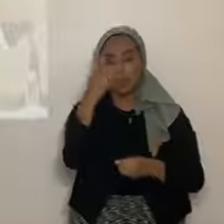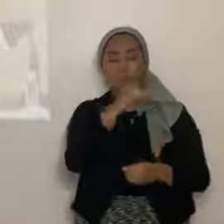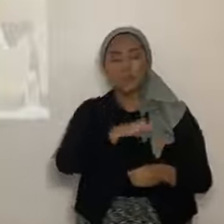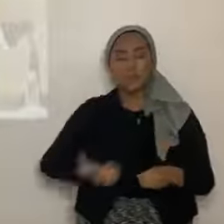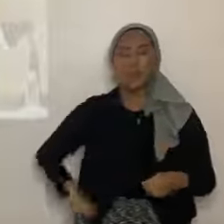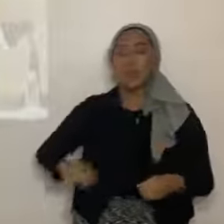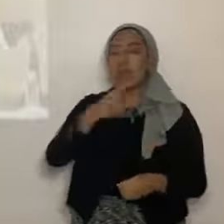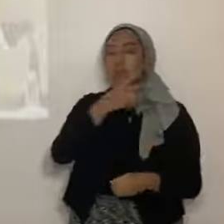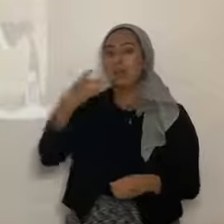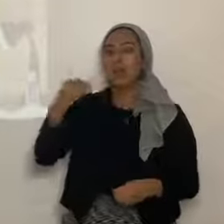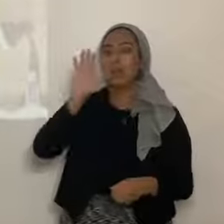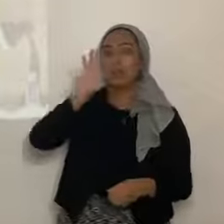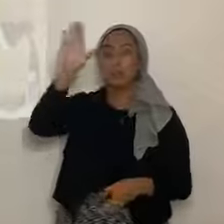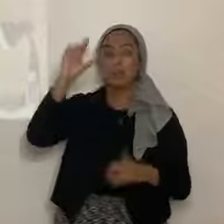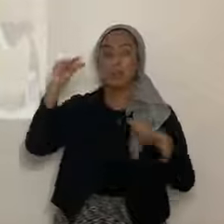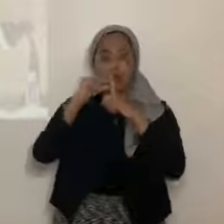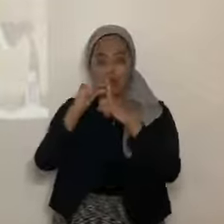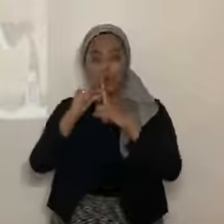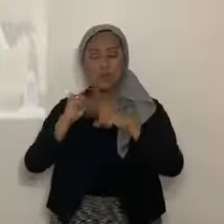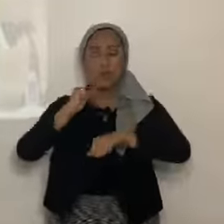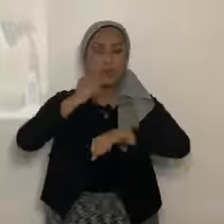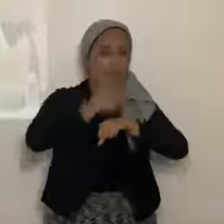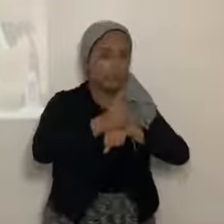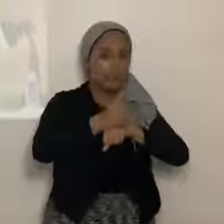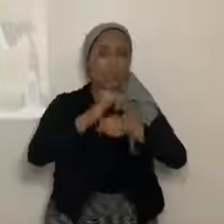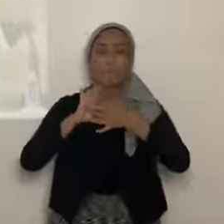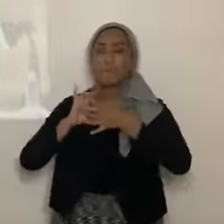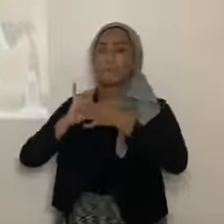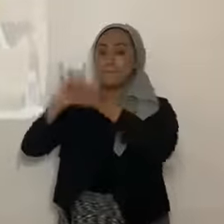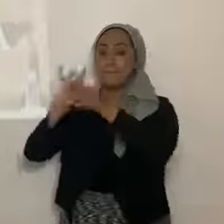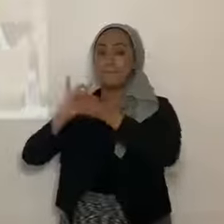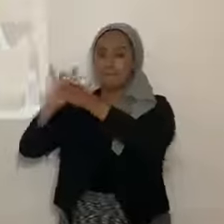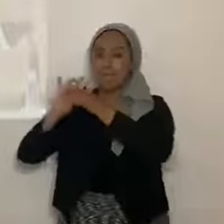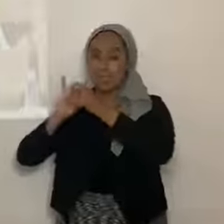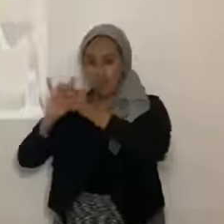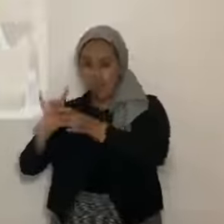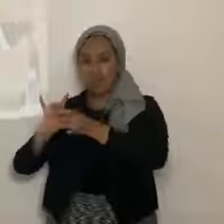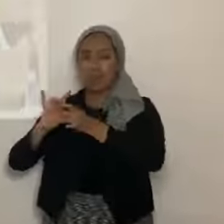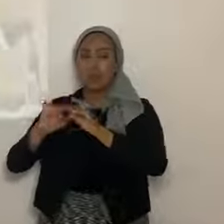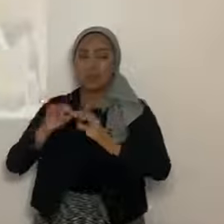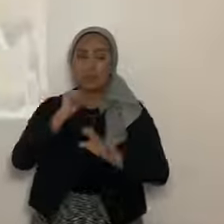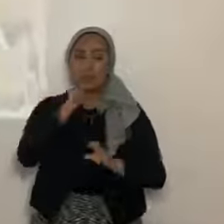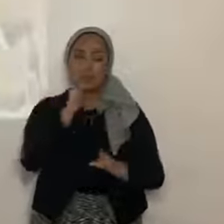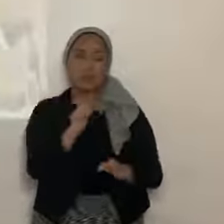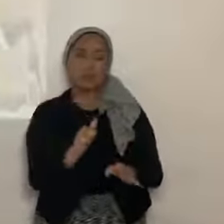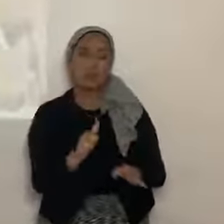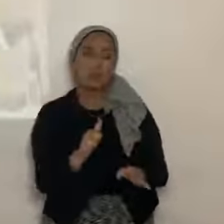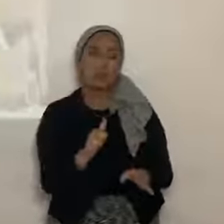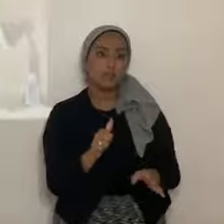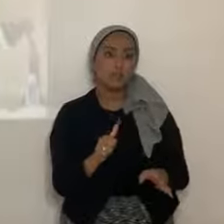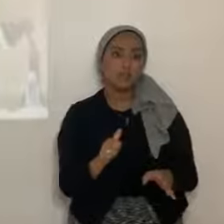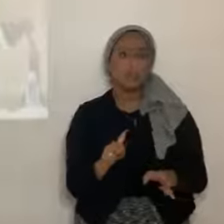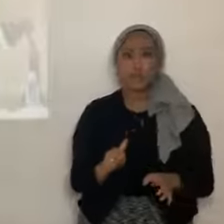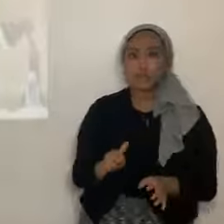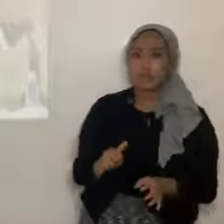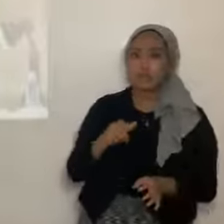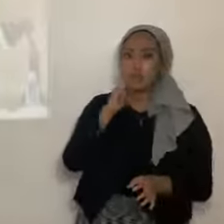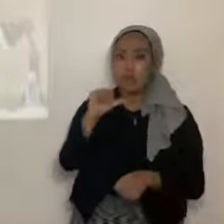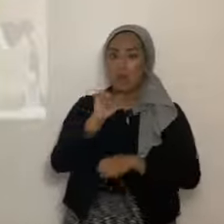palabra es la base de la relación. No es las señales y los